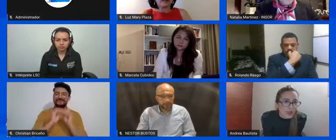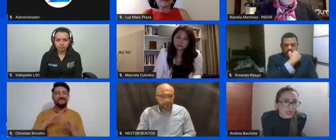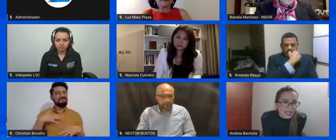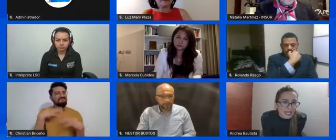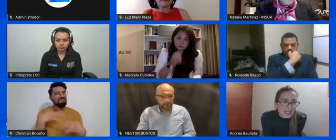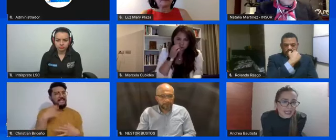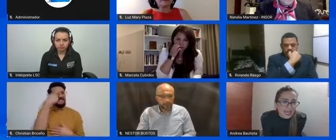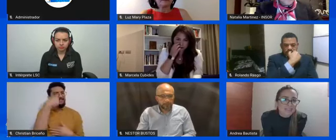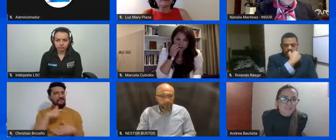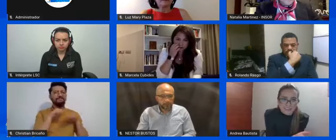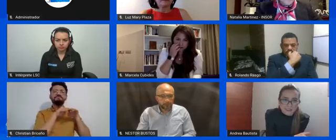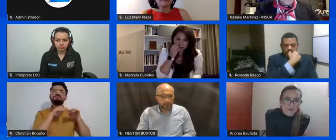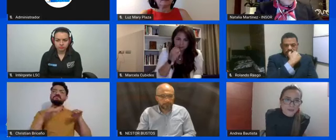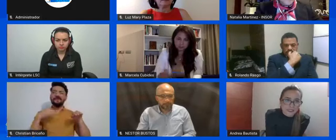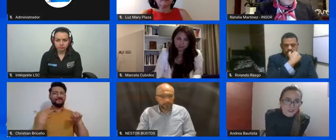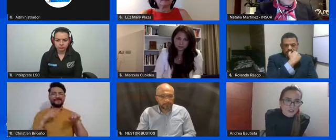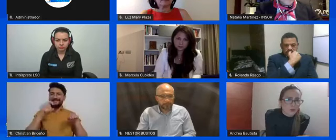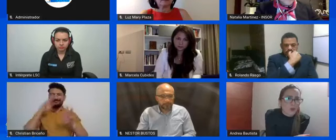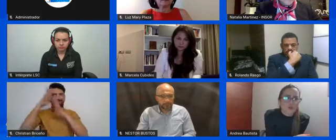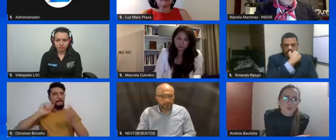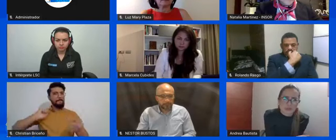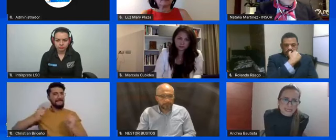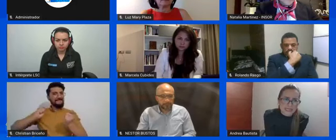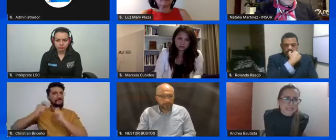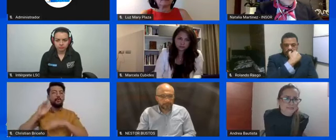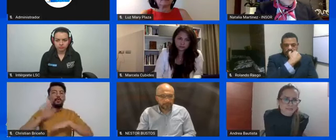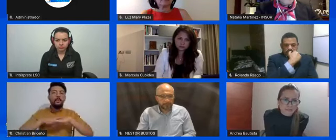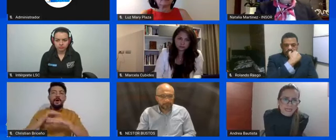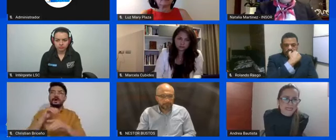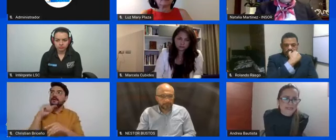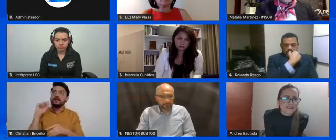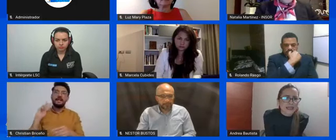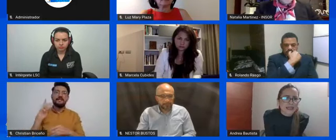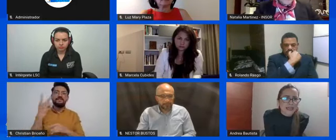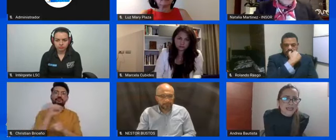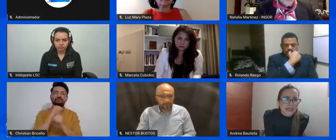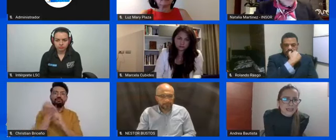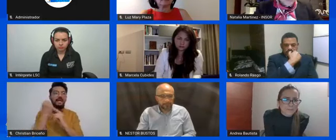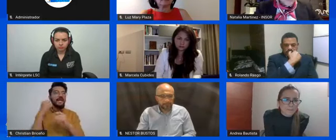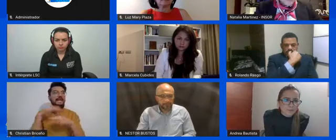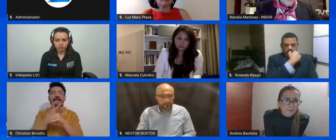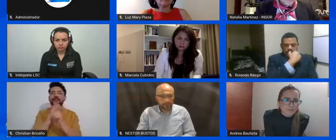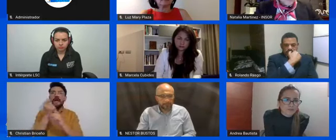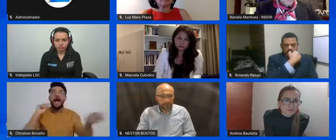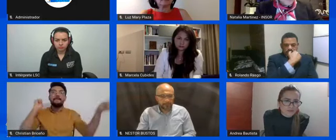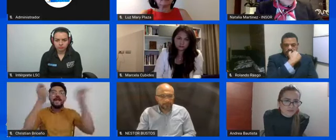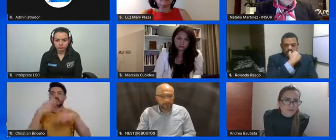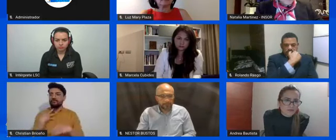pronto, antes se hacían unas publicaciones un poco mucho más serias, más planas,